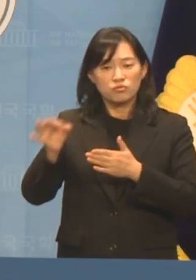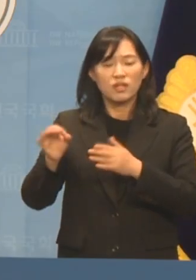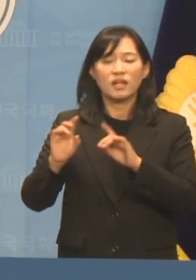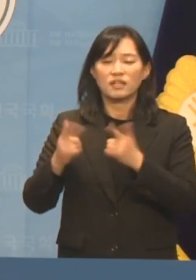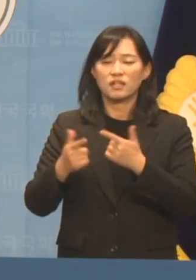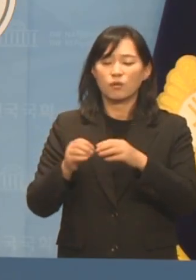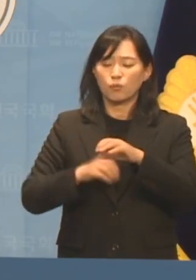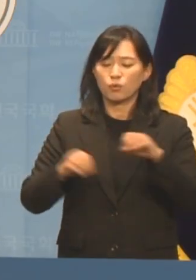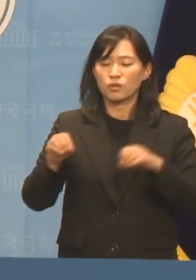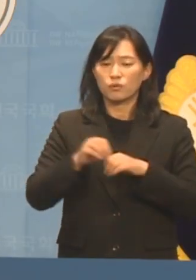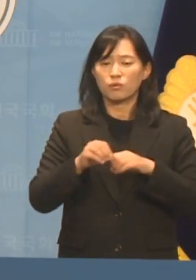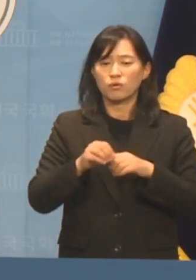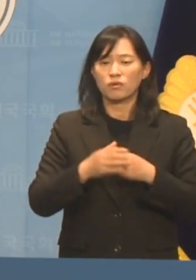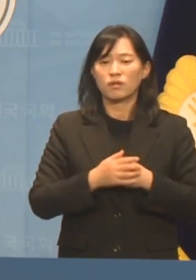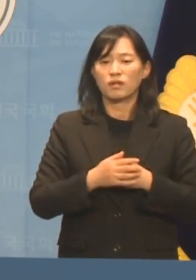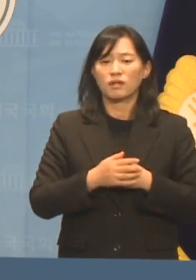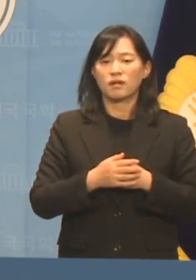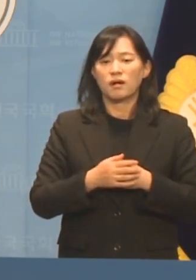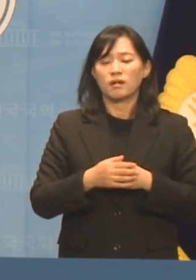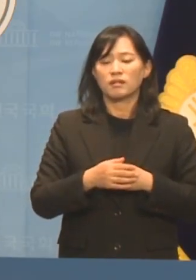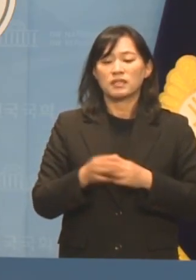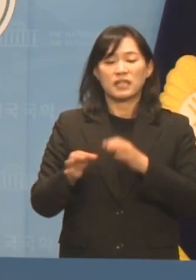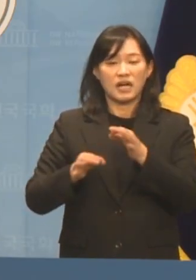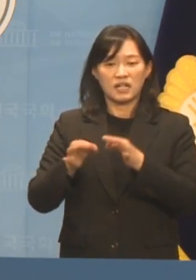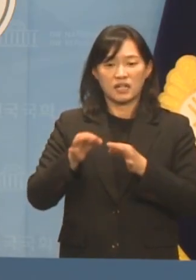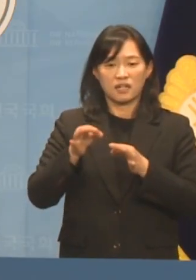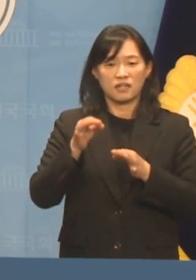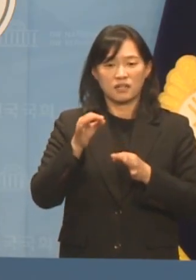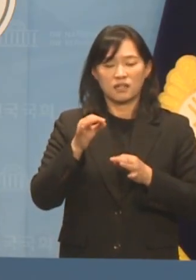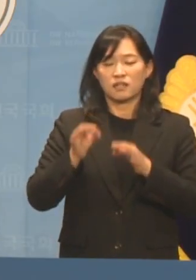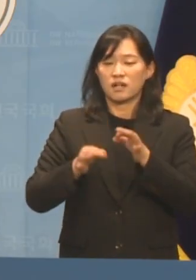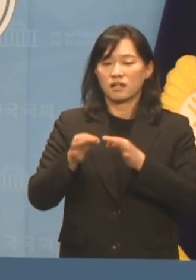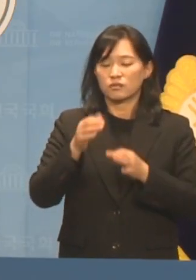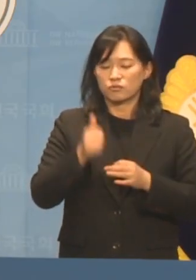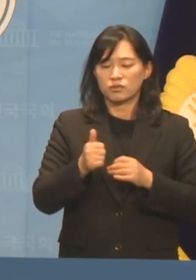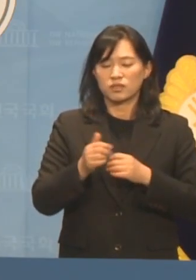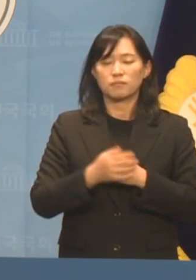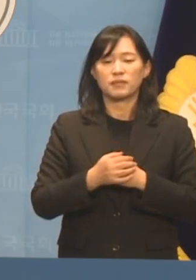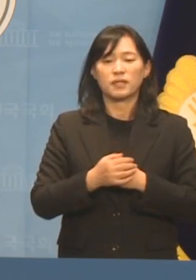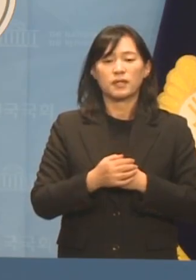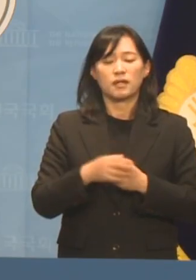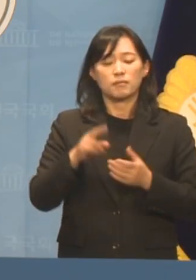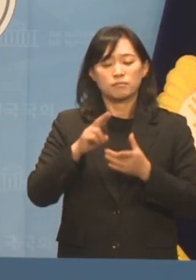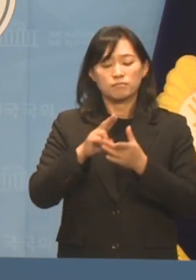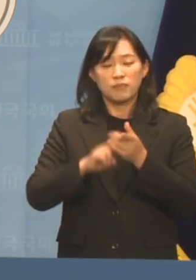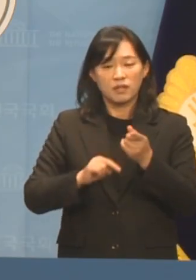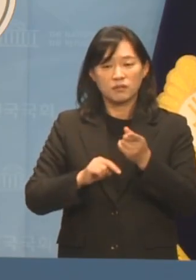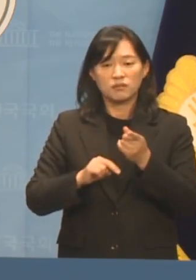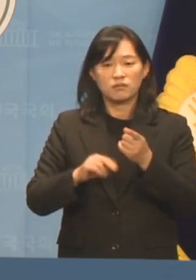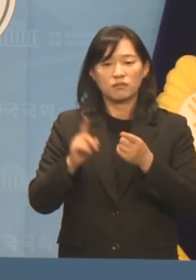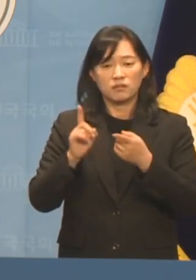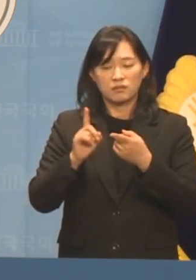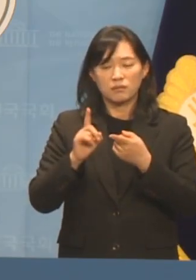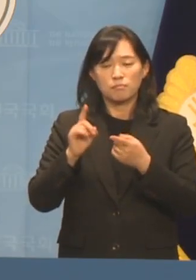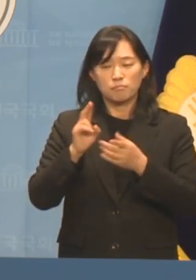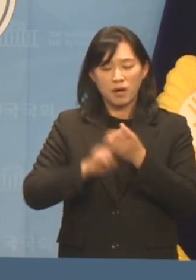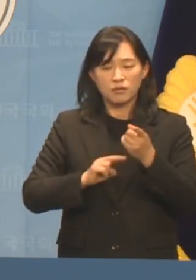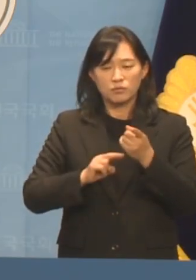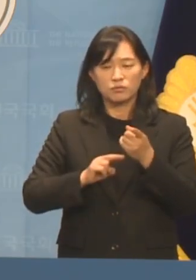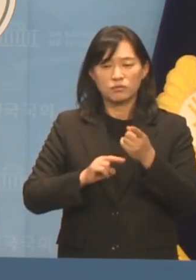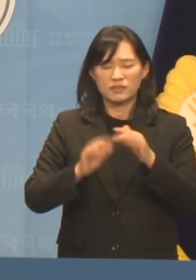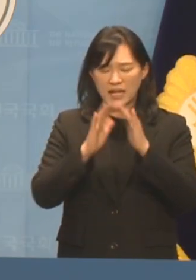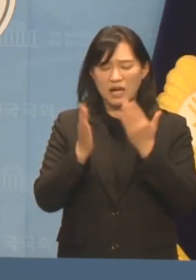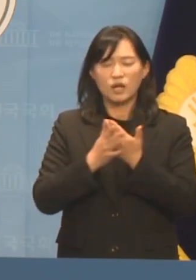오히려 매출을 점주들이 확보한 이후에 홈플러스에서 발행한 수수료만큼 입금하는 후정산